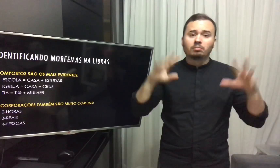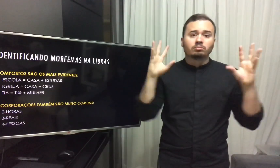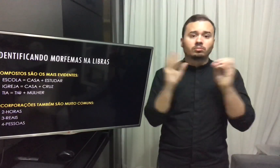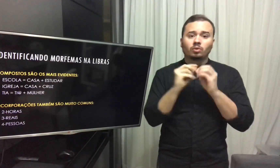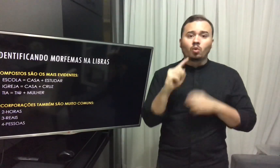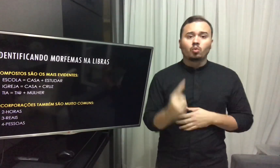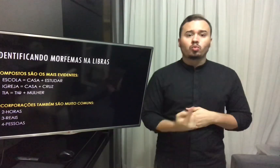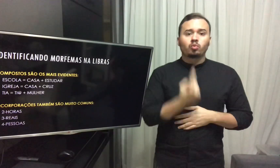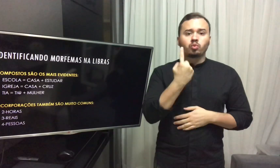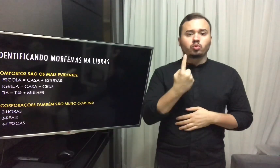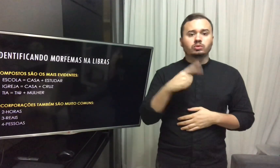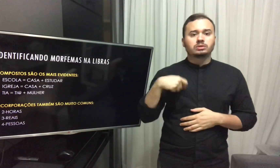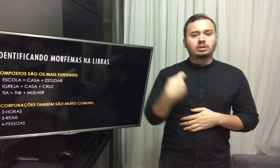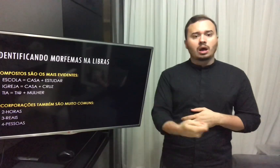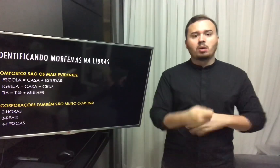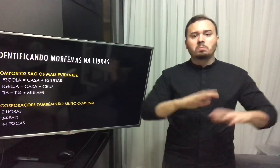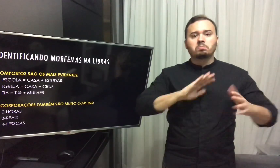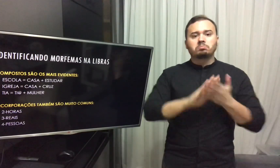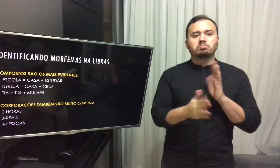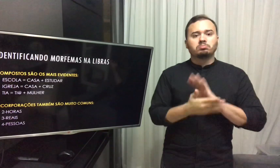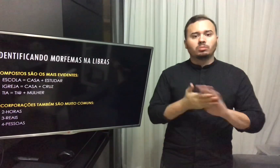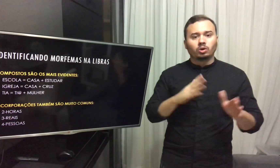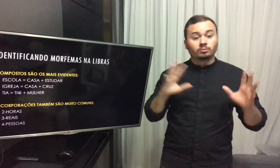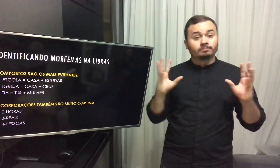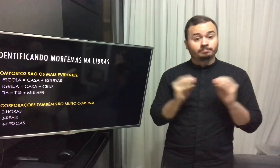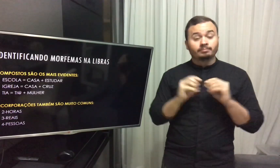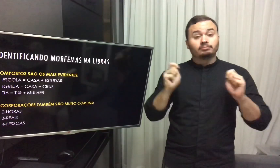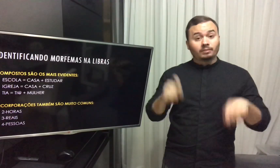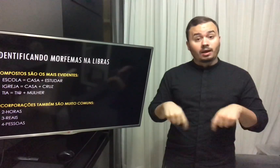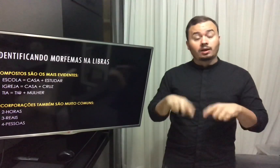pessoas. A gente pode utilizar tudo em um sinal só.